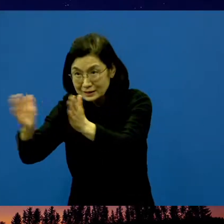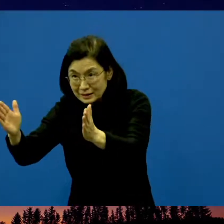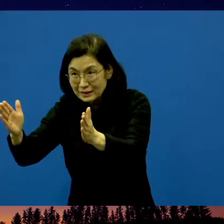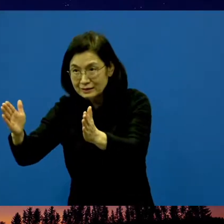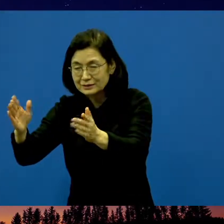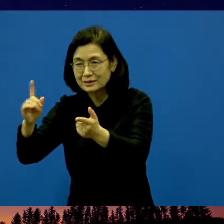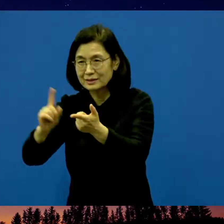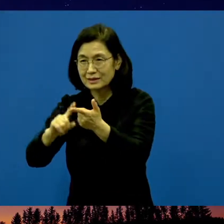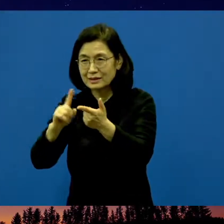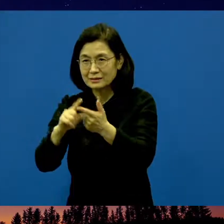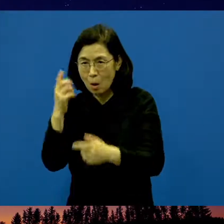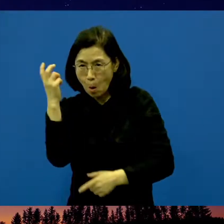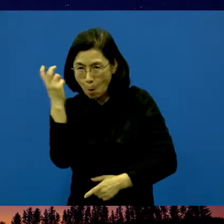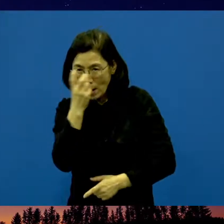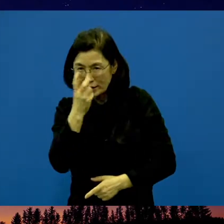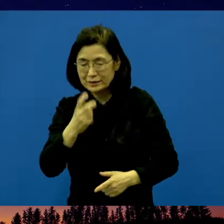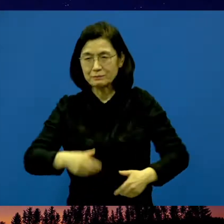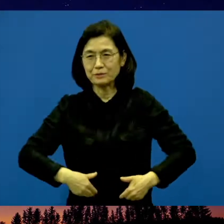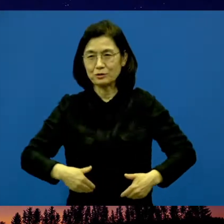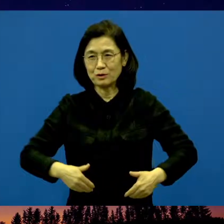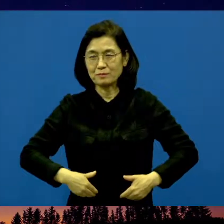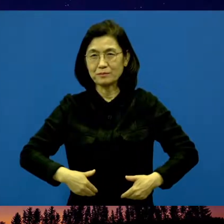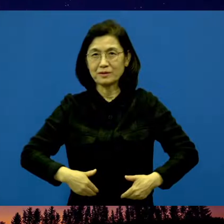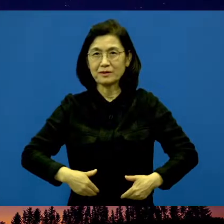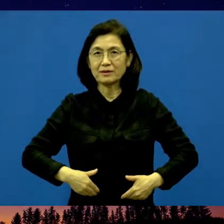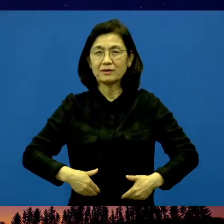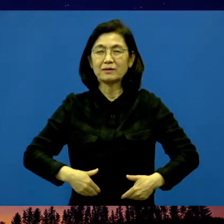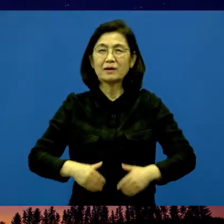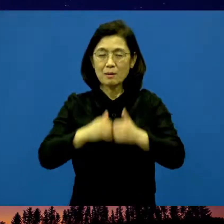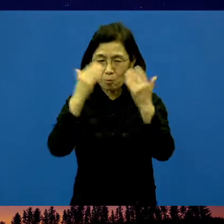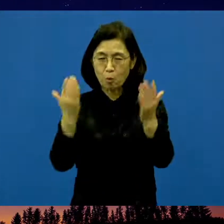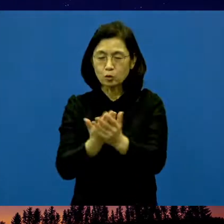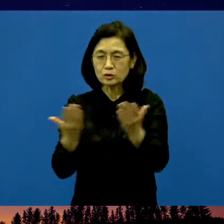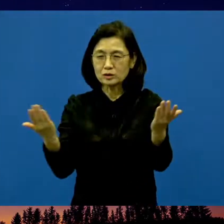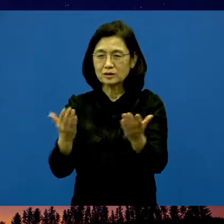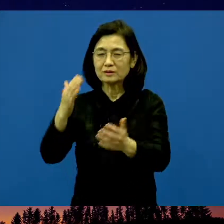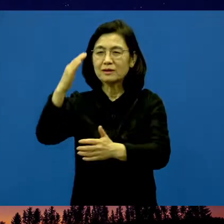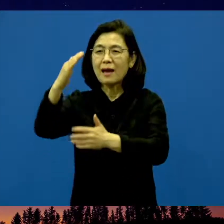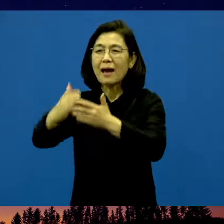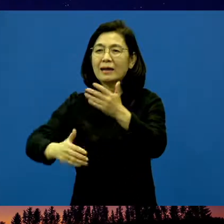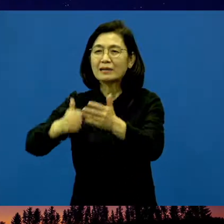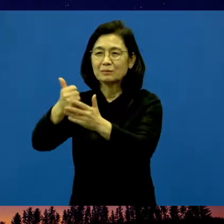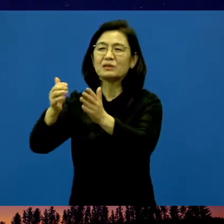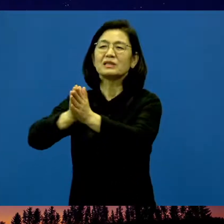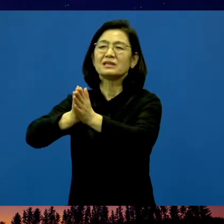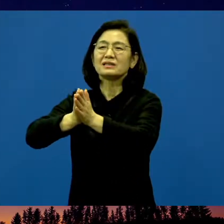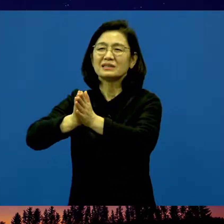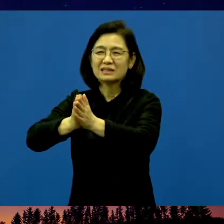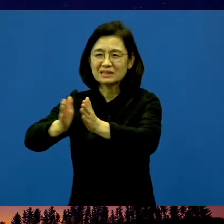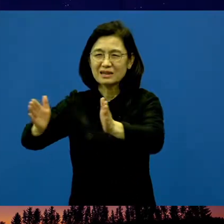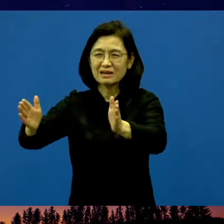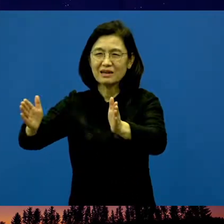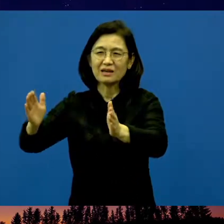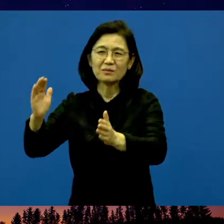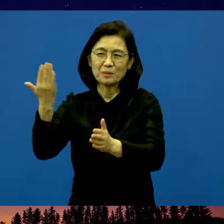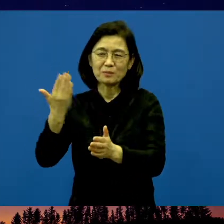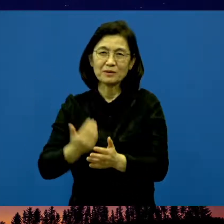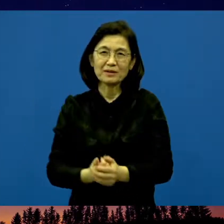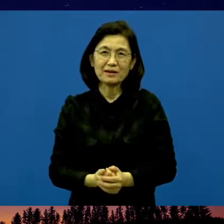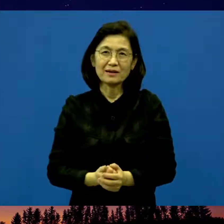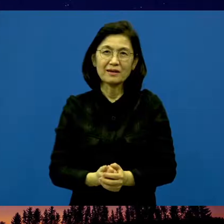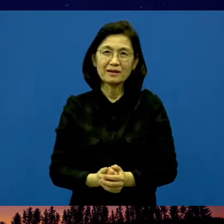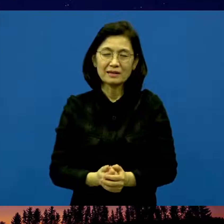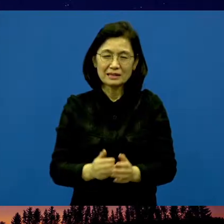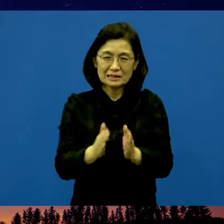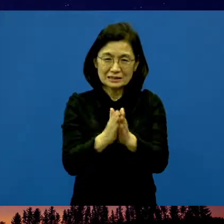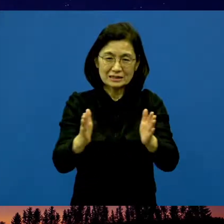하나님이 시작하신 일이어야 합니다. 하나님이 주도하시는 일이어야 되죠. 하나님이 시작하신 그 일, 그 시작도 끝도 하나님의